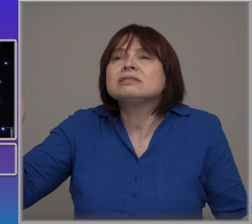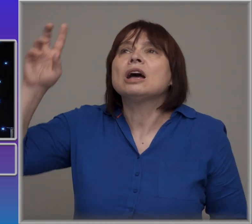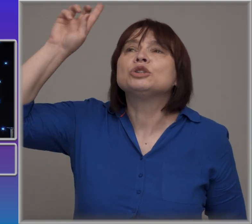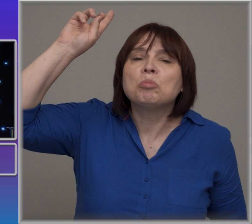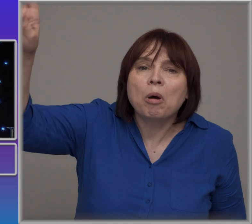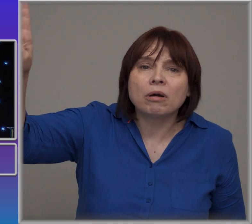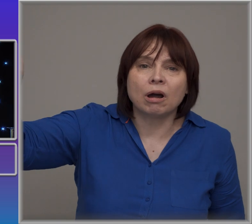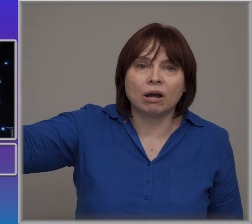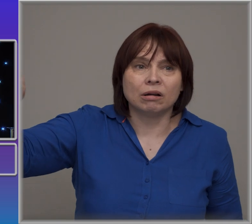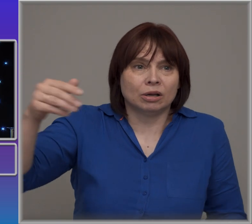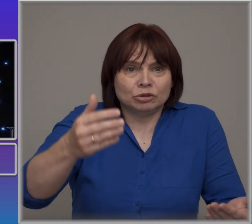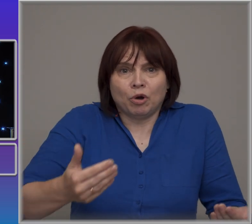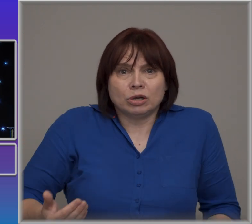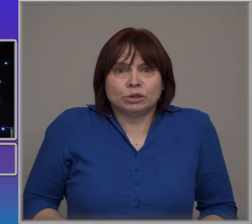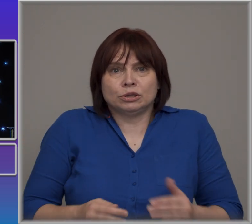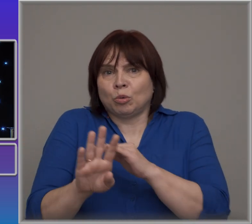И